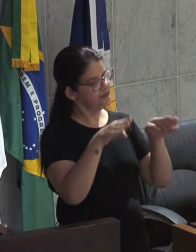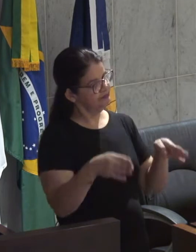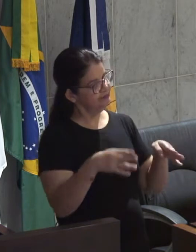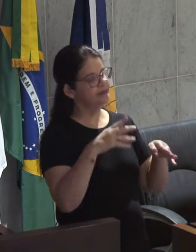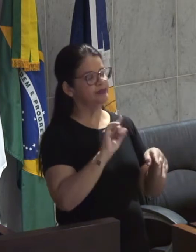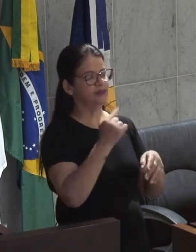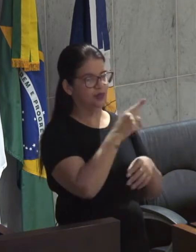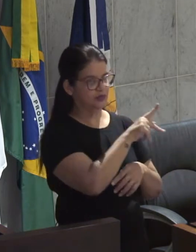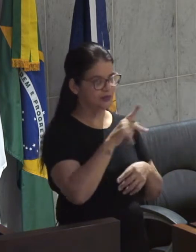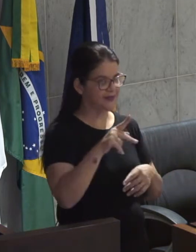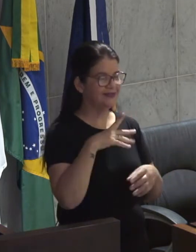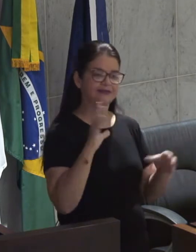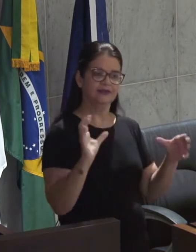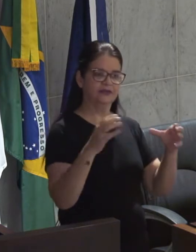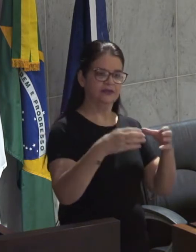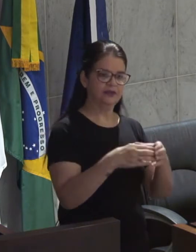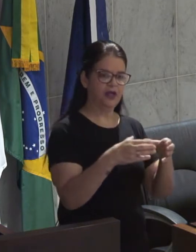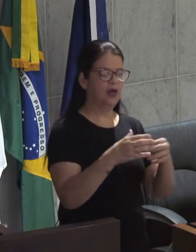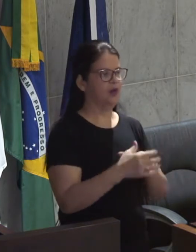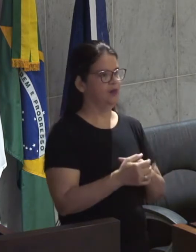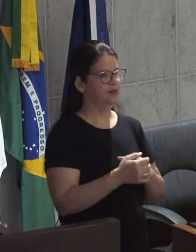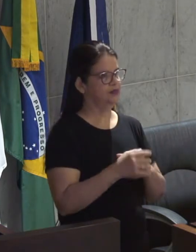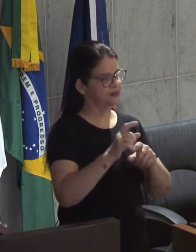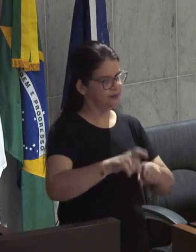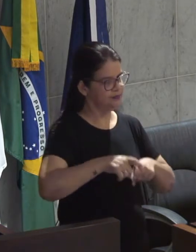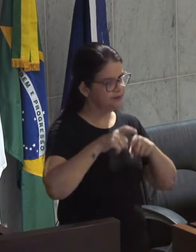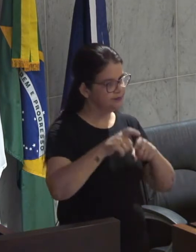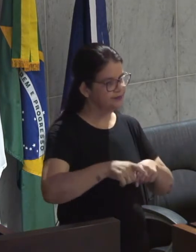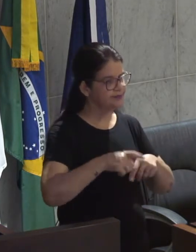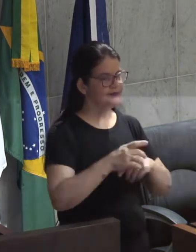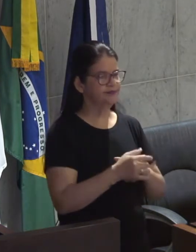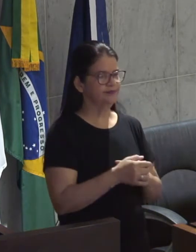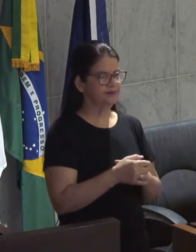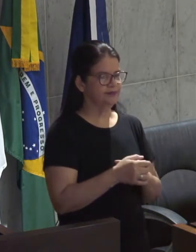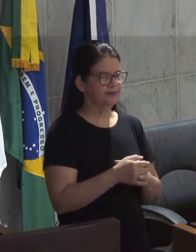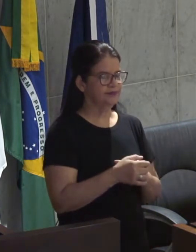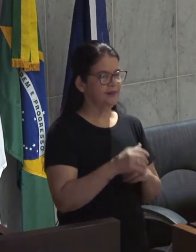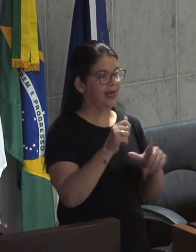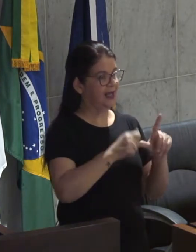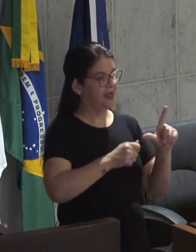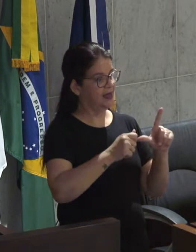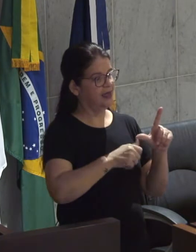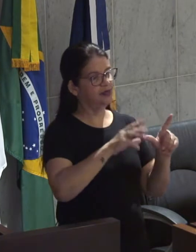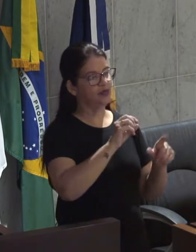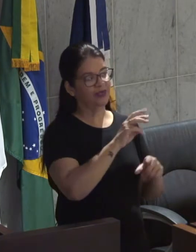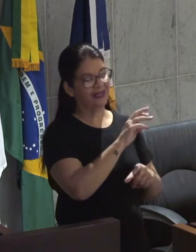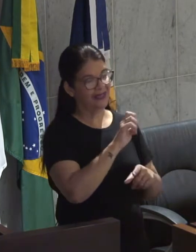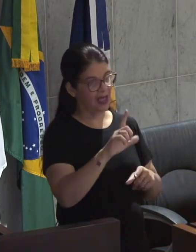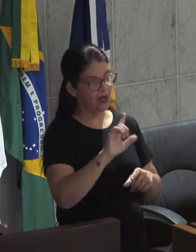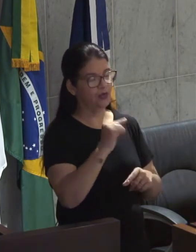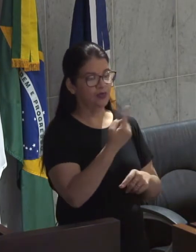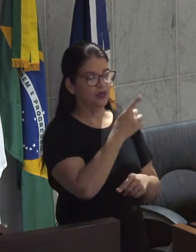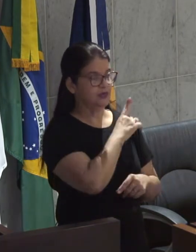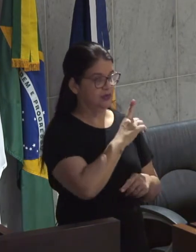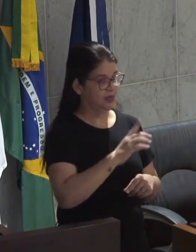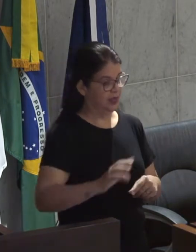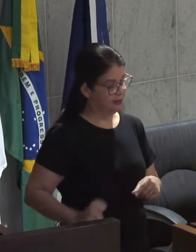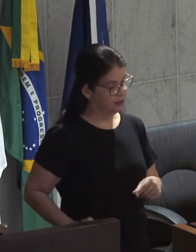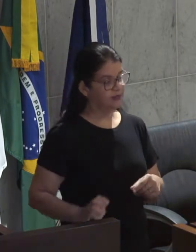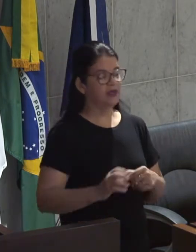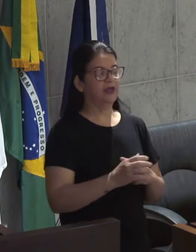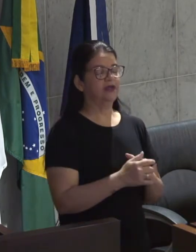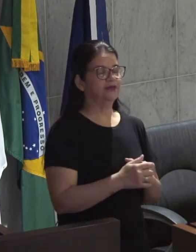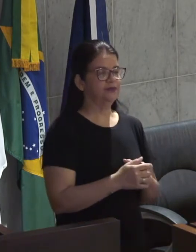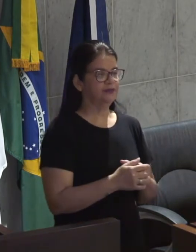nosso presidente da Comissão de Agricultura da Alep, o Doriel Barros, nosso deputado